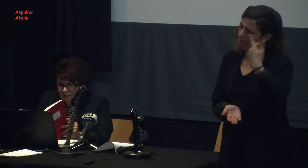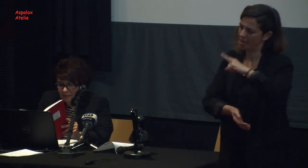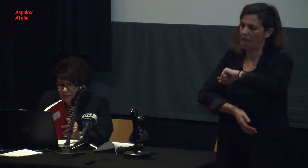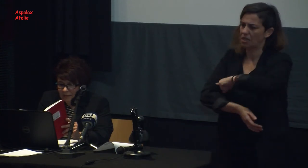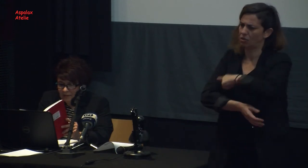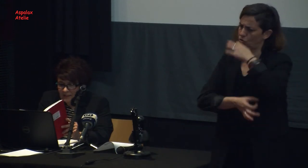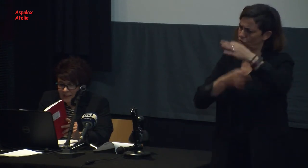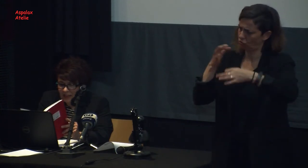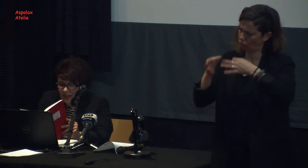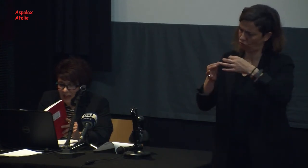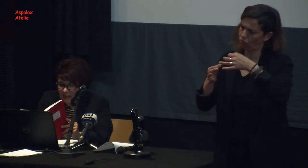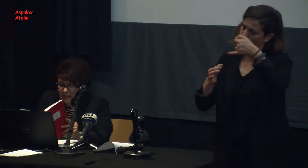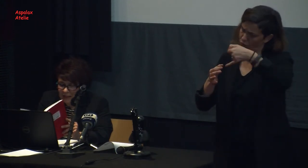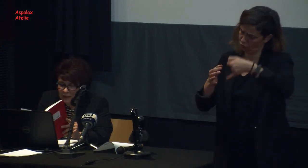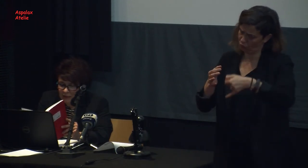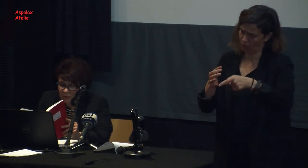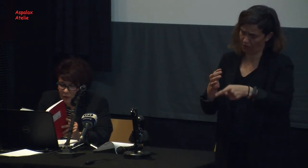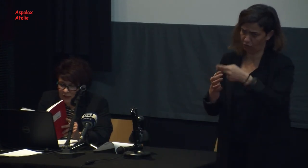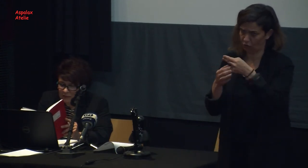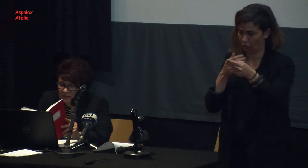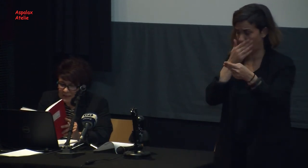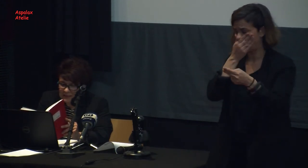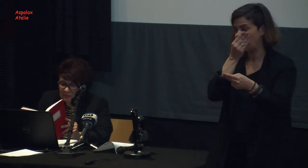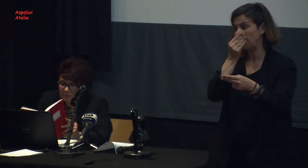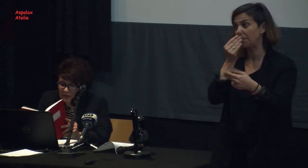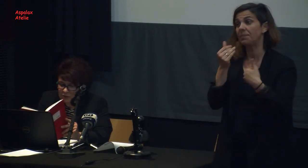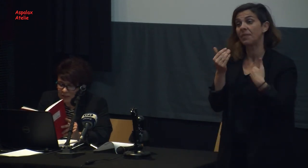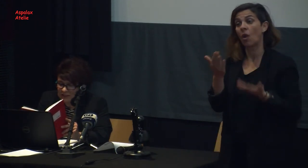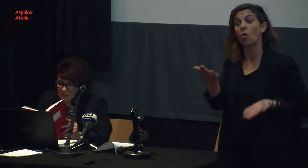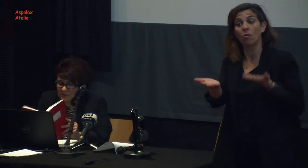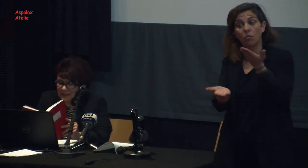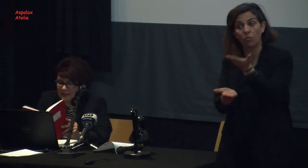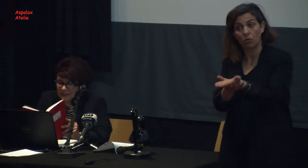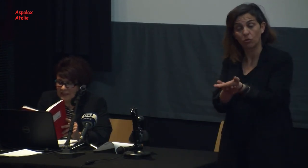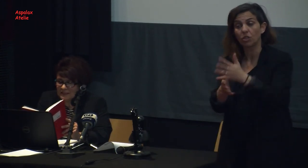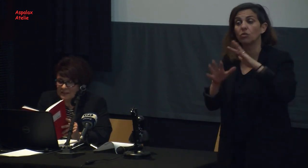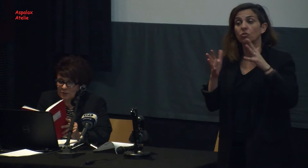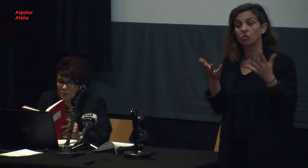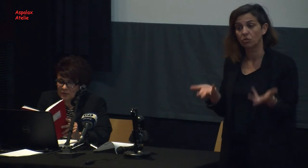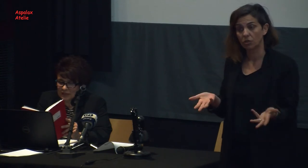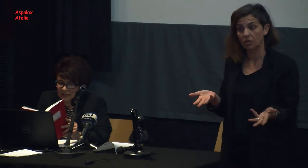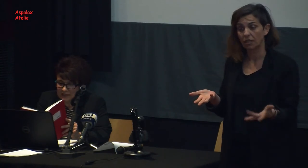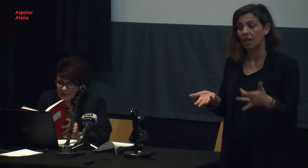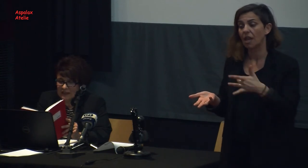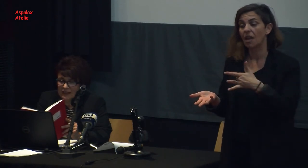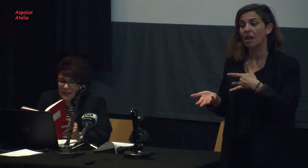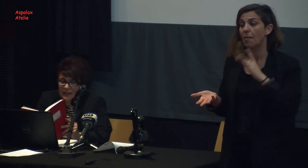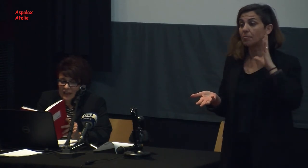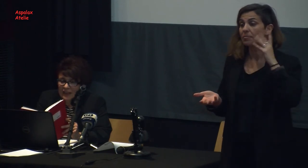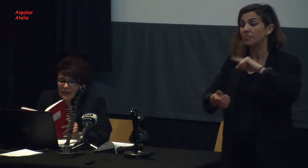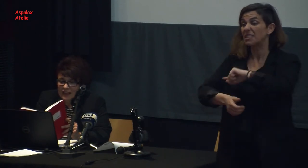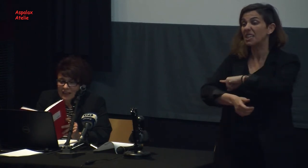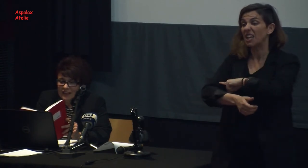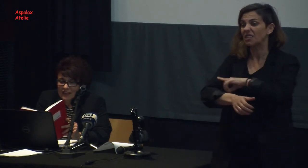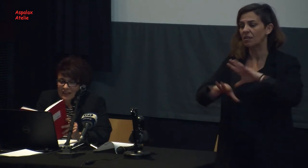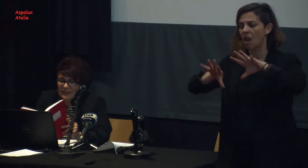Και βασικά θα πρότεινα επίσης τη μείωση της ψυχιατρικής εξουσίας